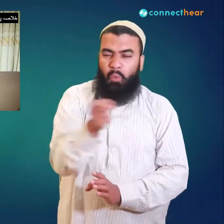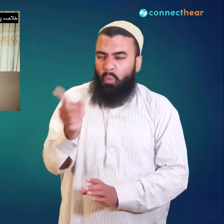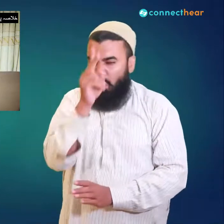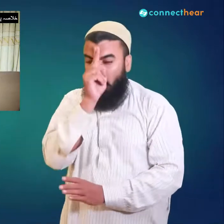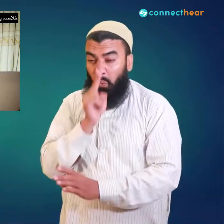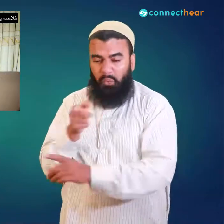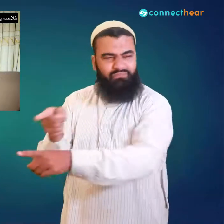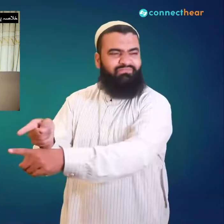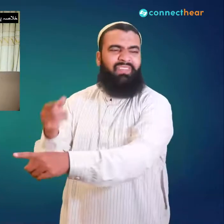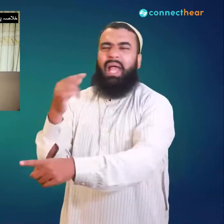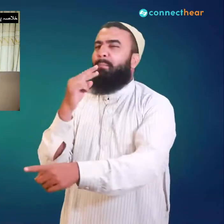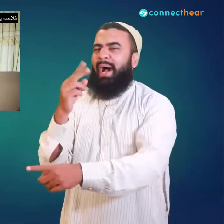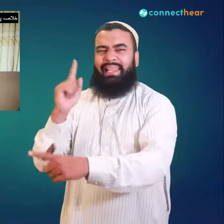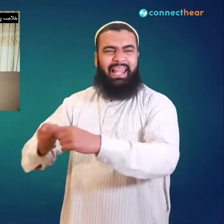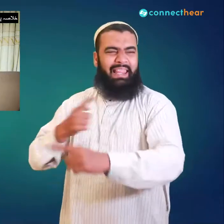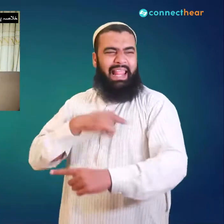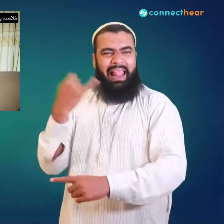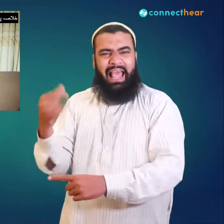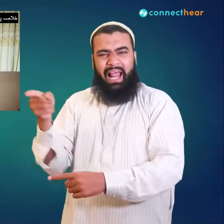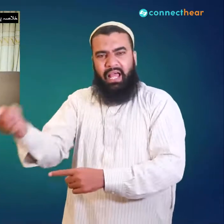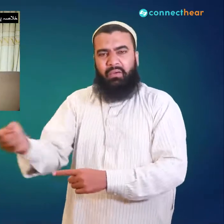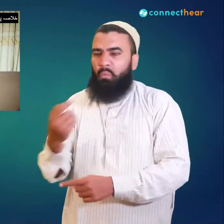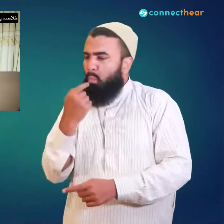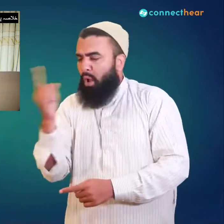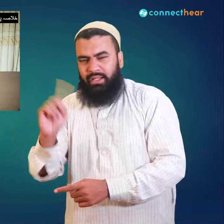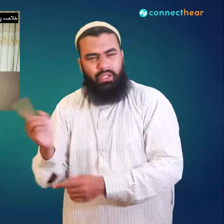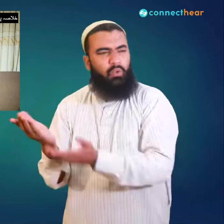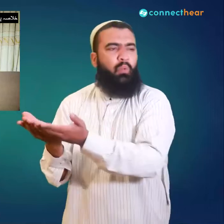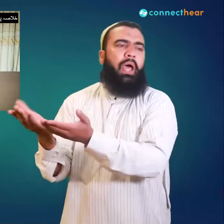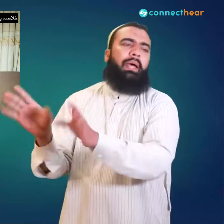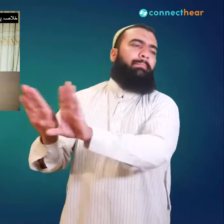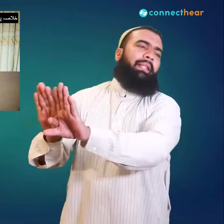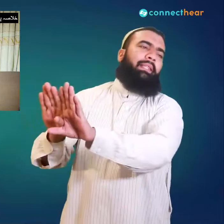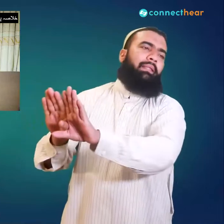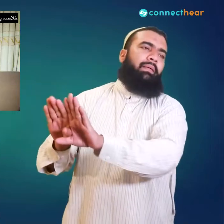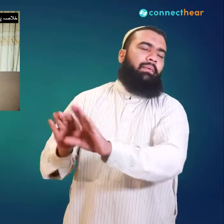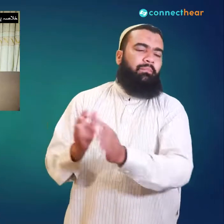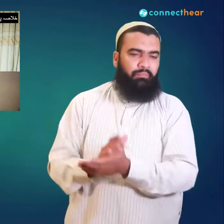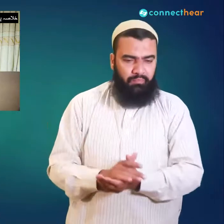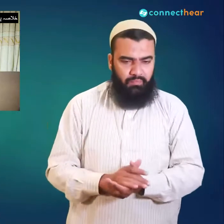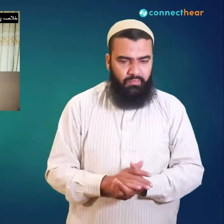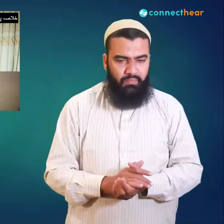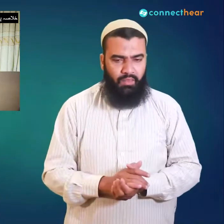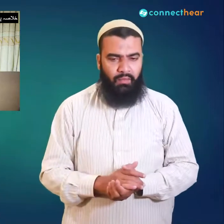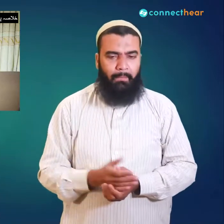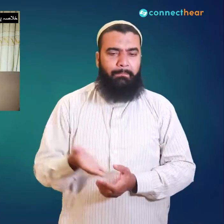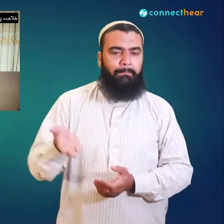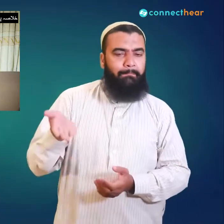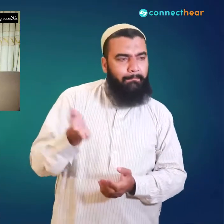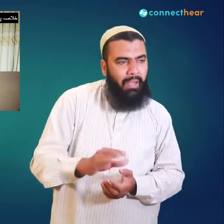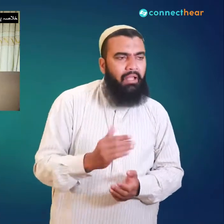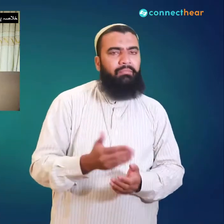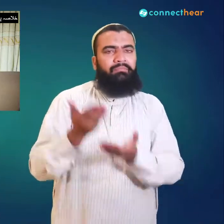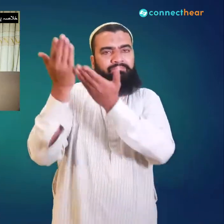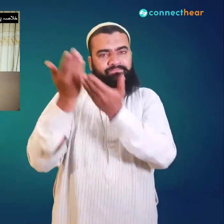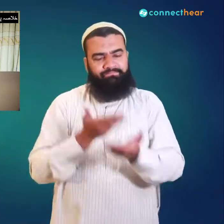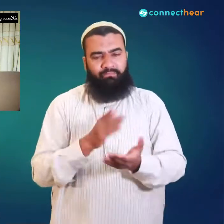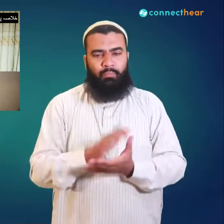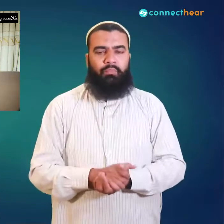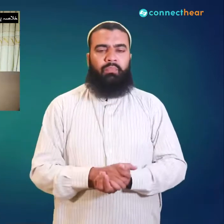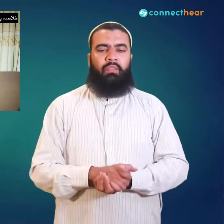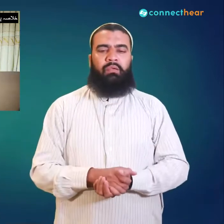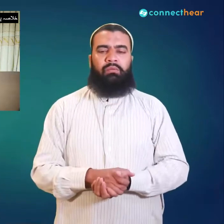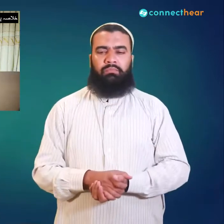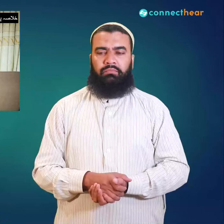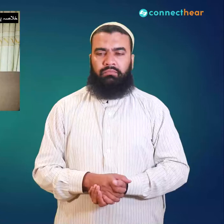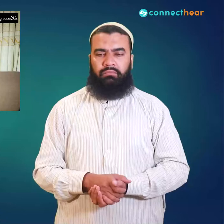بغرض دعائے مغفرت آپ ان کی قبر پر نہیں کھڑے ہوں گے۔ تو فرمایا کہ یہ آیت اس نماز جنازہ کے ادا